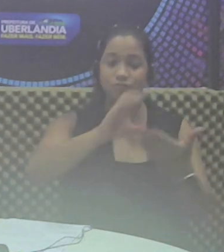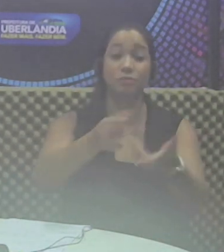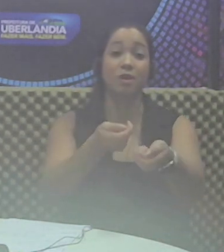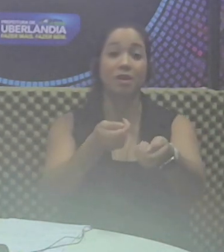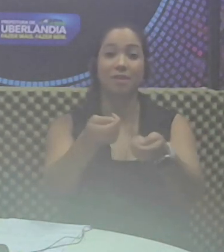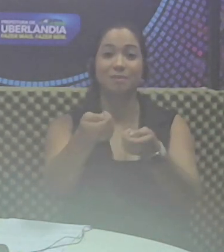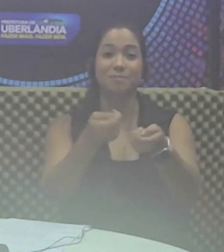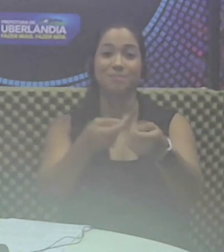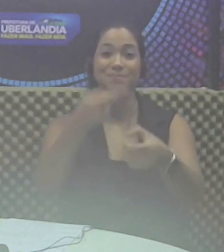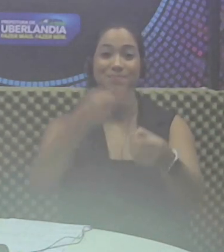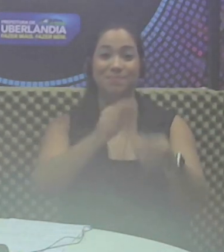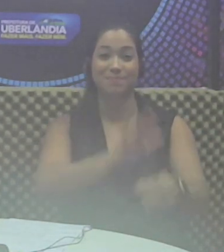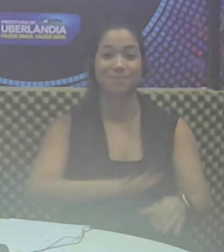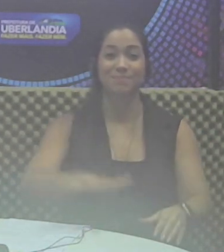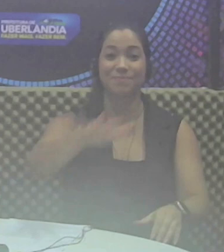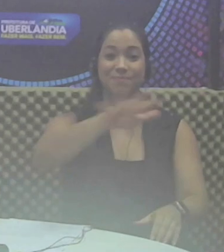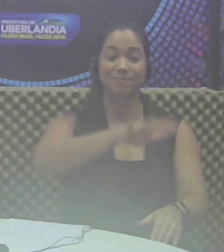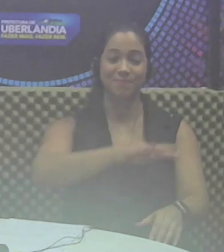economia da cidade.